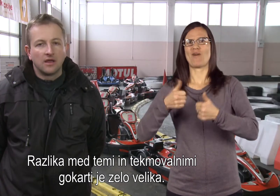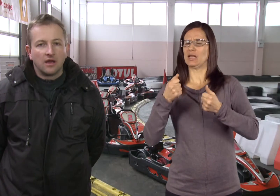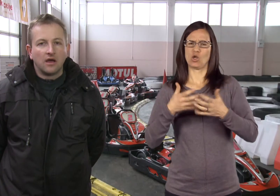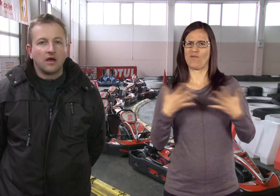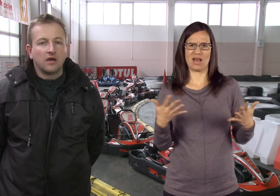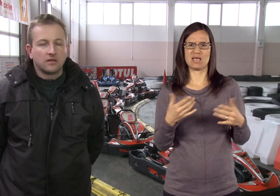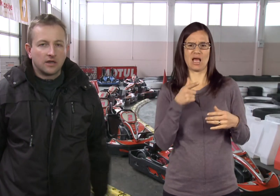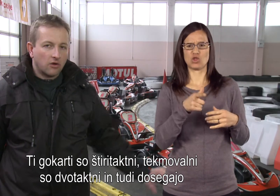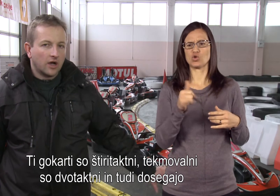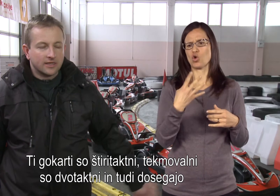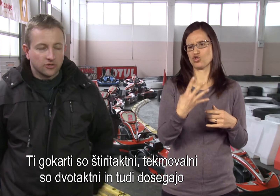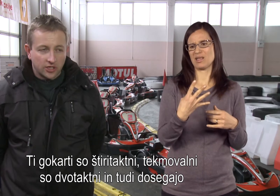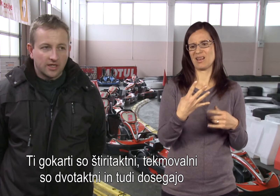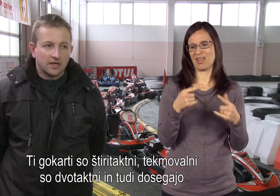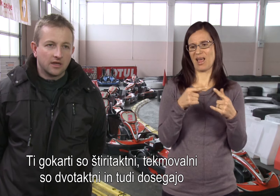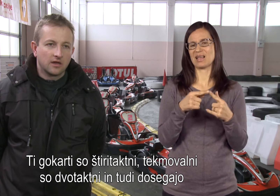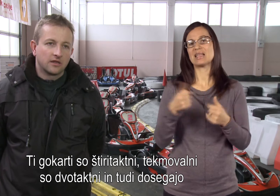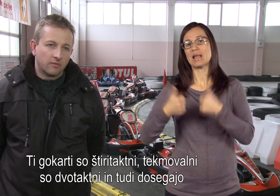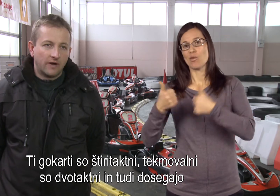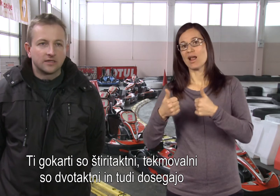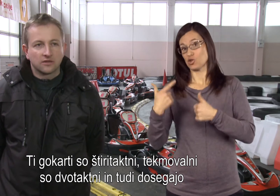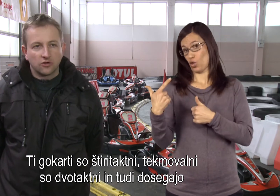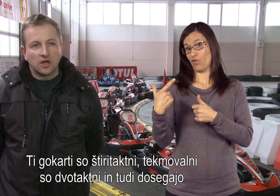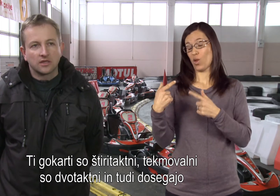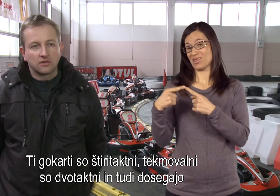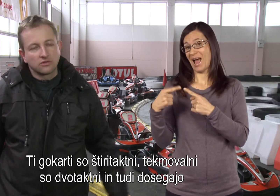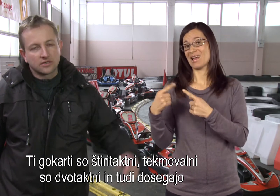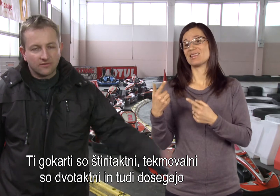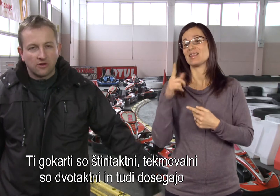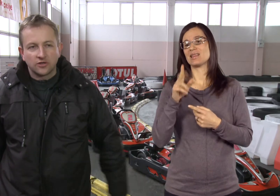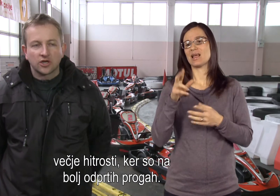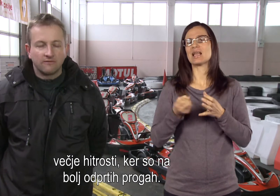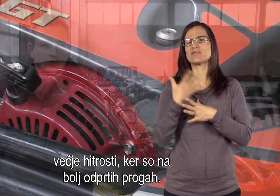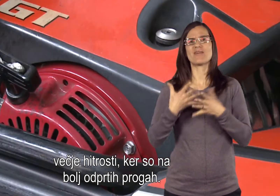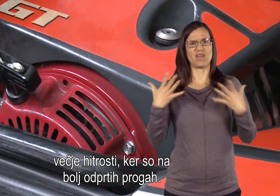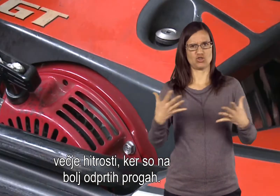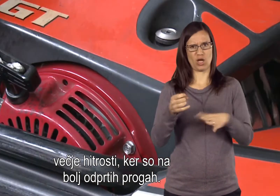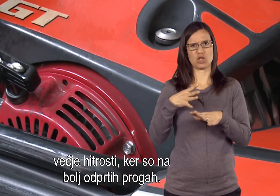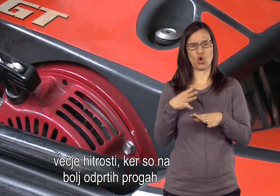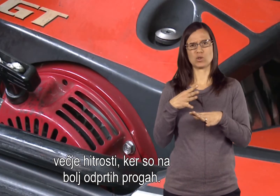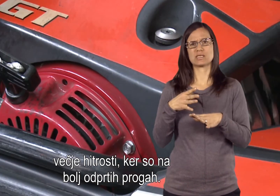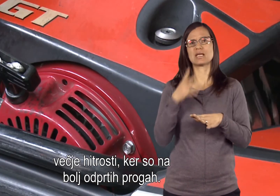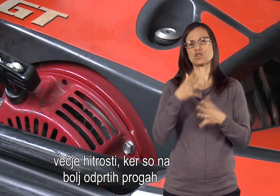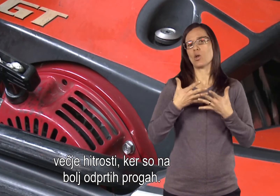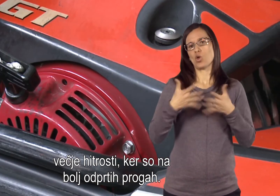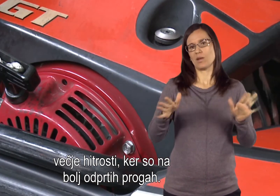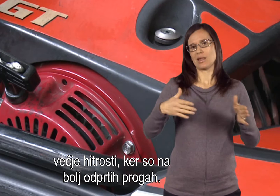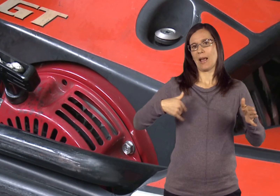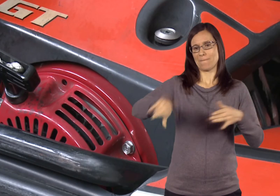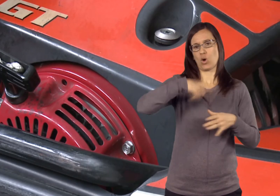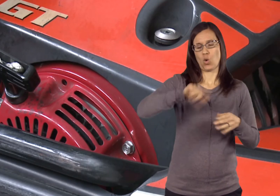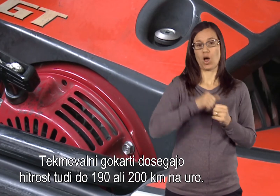velika. Tile go-kardi so štiritaktni, tekmovalni so dvotaktni in tudi razvijajo večje hitrosti, ker so na bolj odprtih